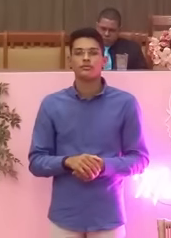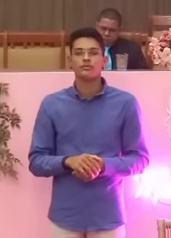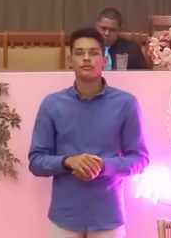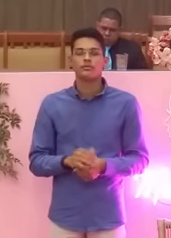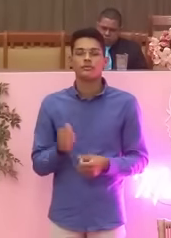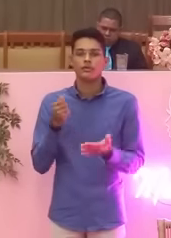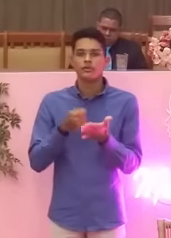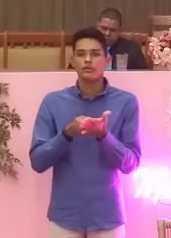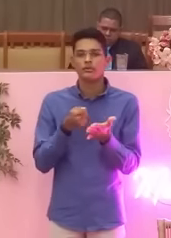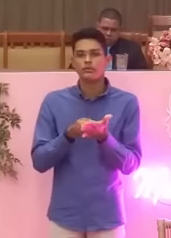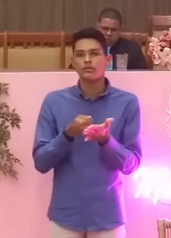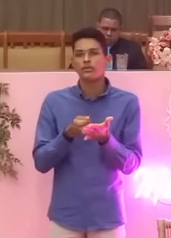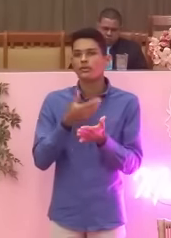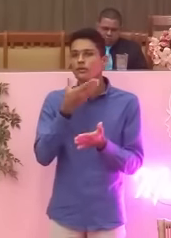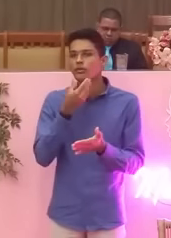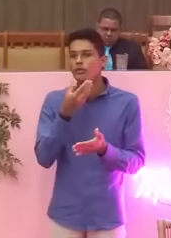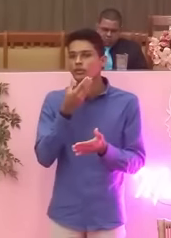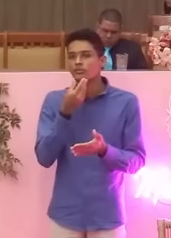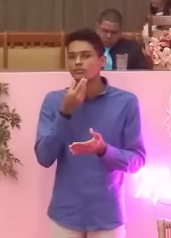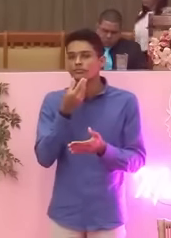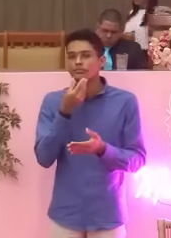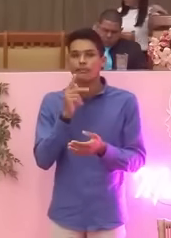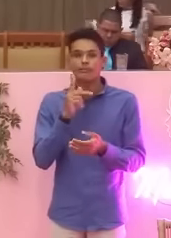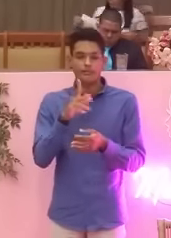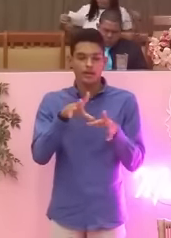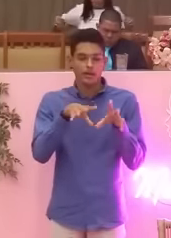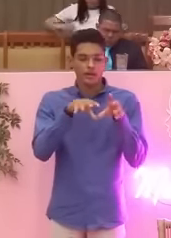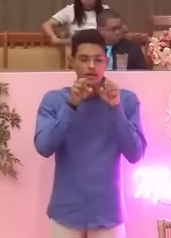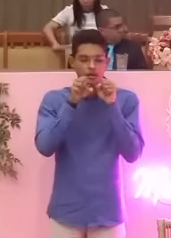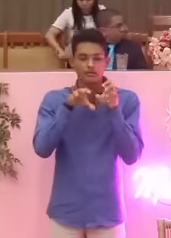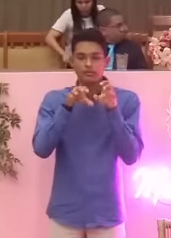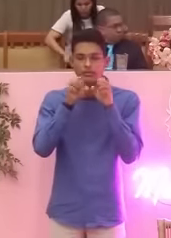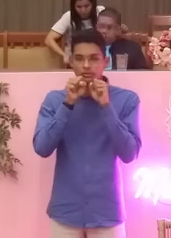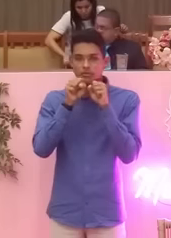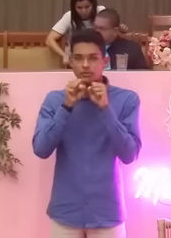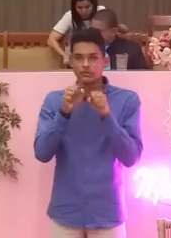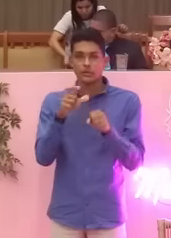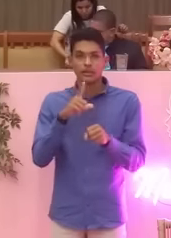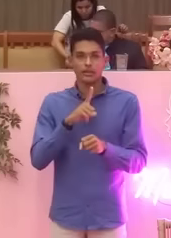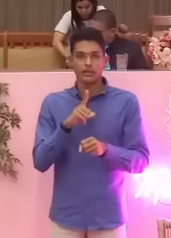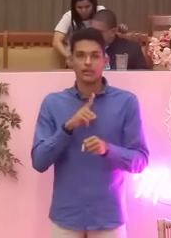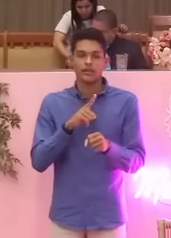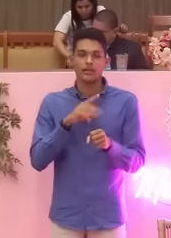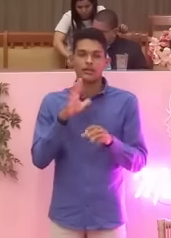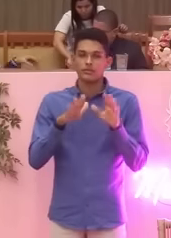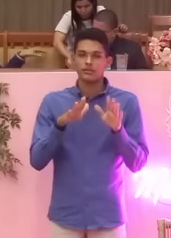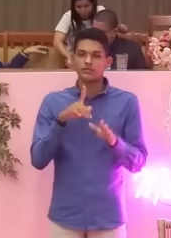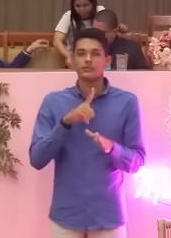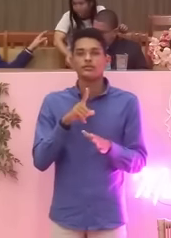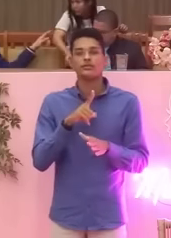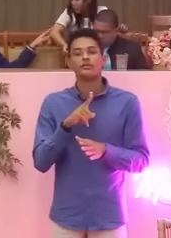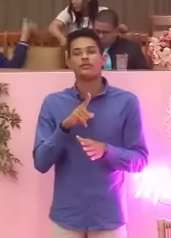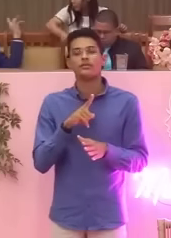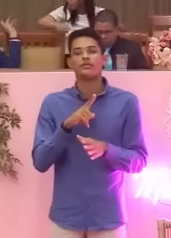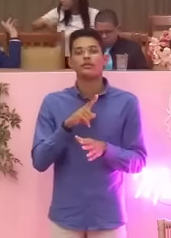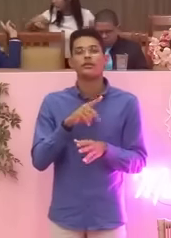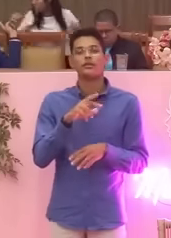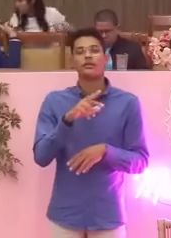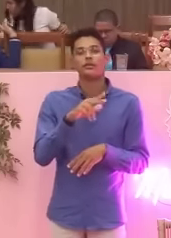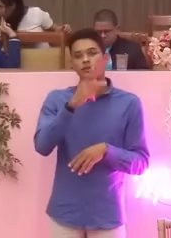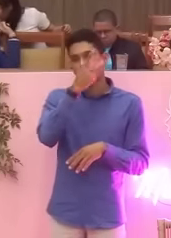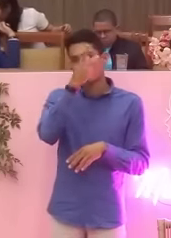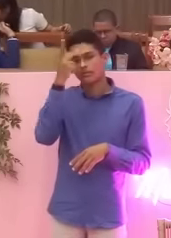nós não queremos ver esse povo em Sucesso tem irmão que não quer ninguém sucesso ninguém crescendo aí ele começa